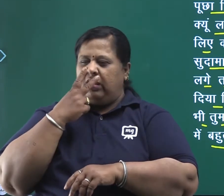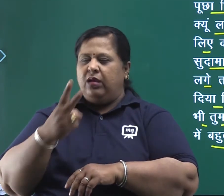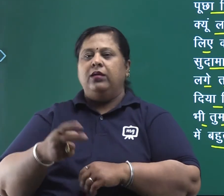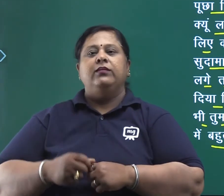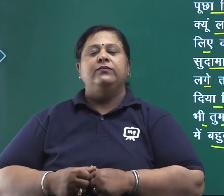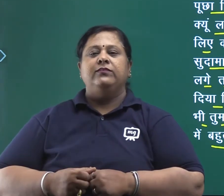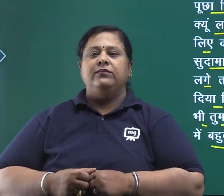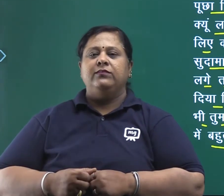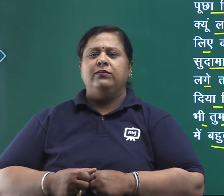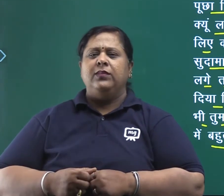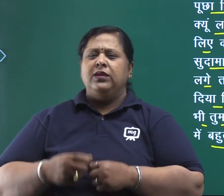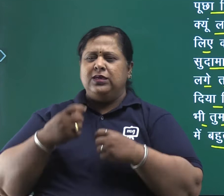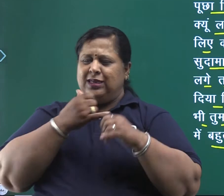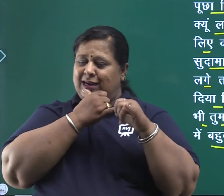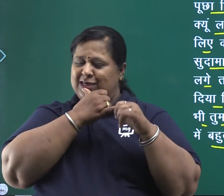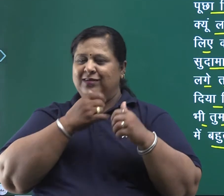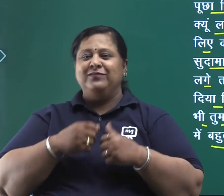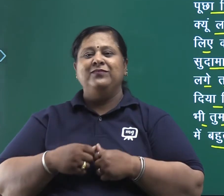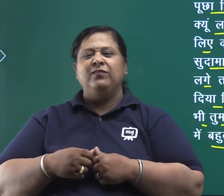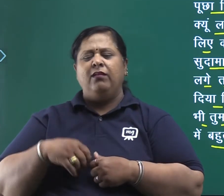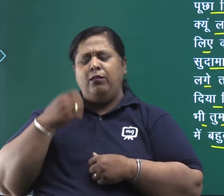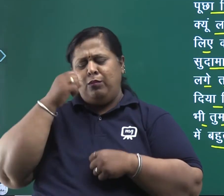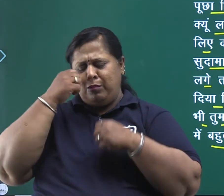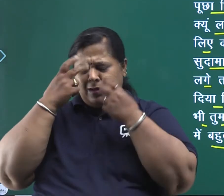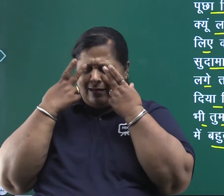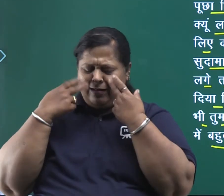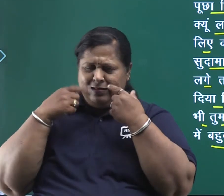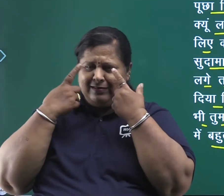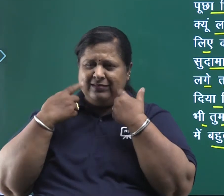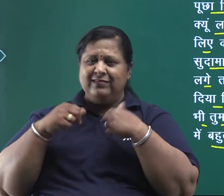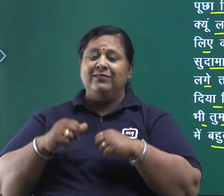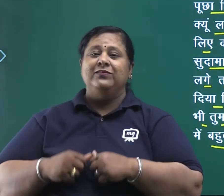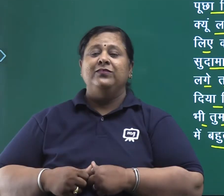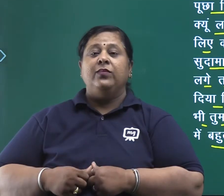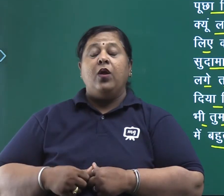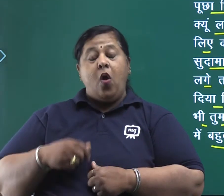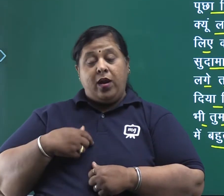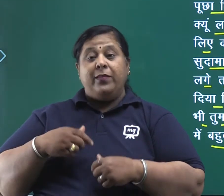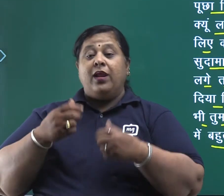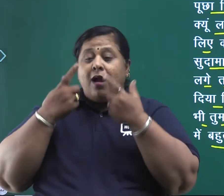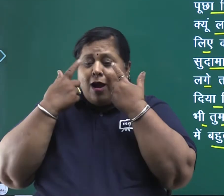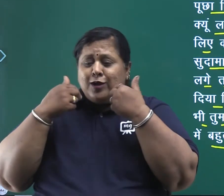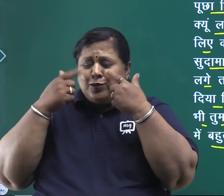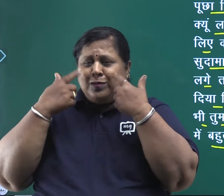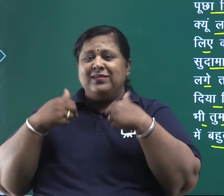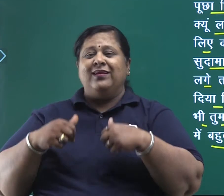देखकर श्री कृष्ण रोने लगे और अपने आंसुओं